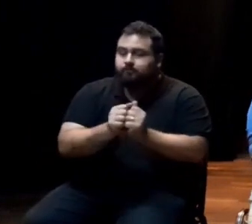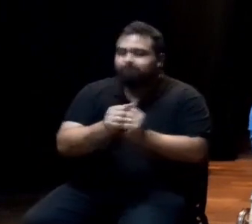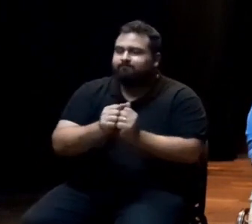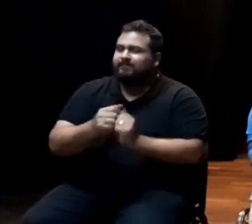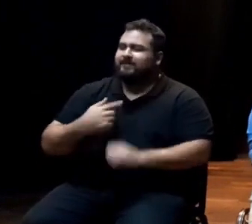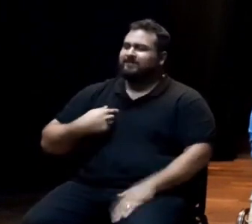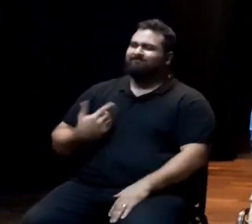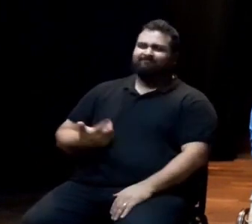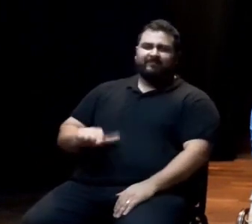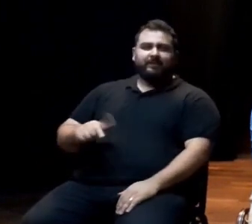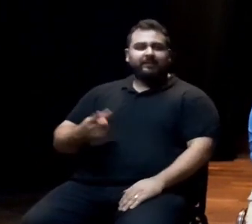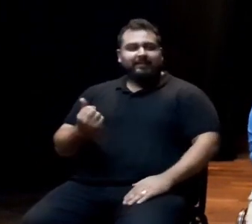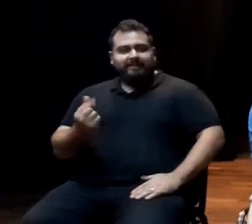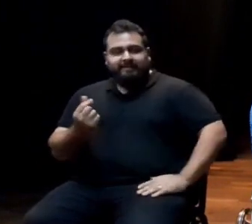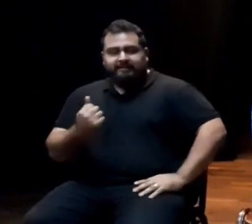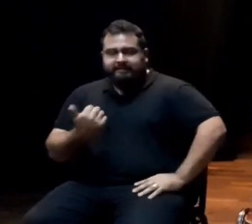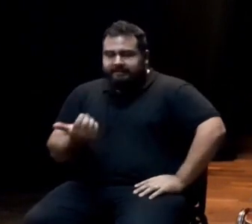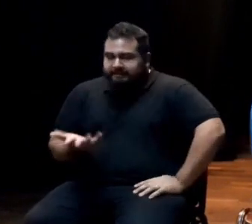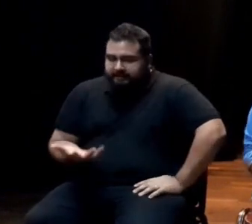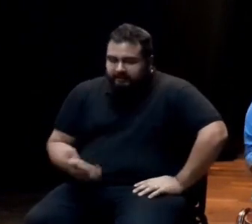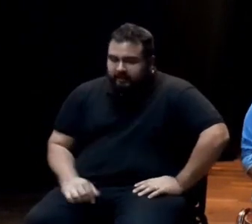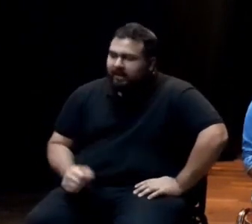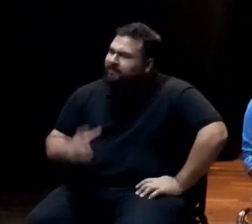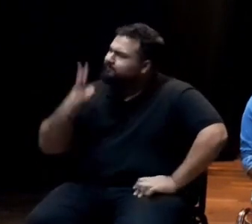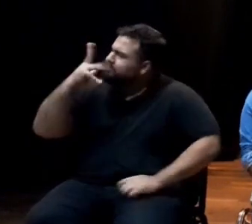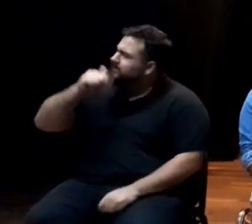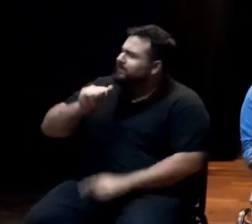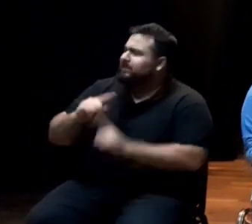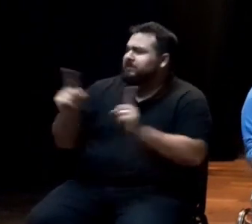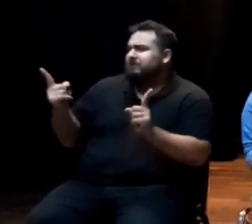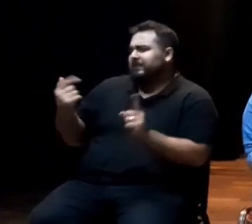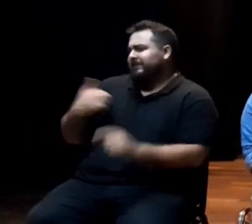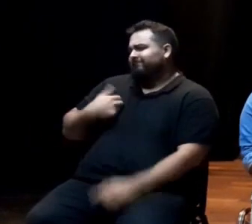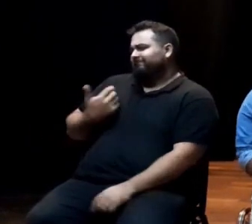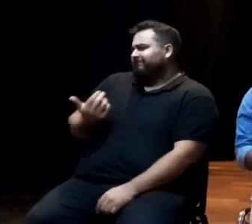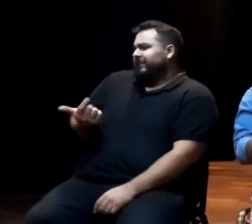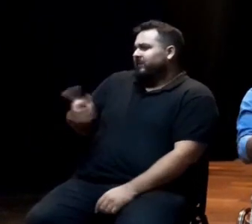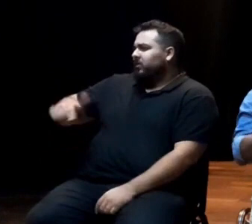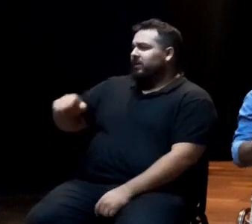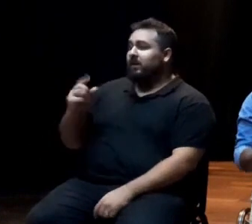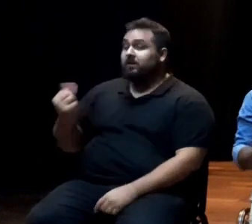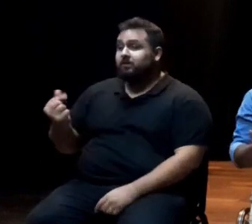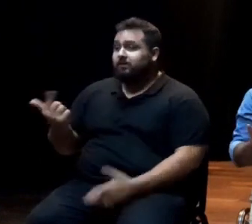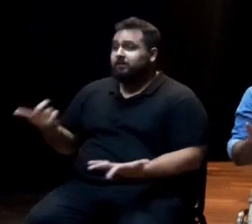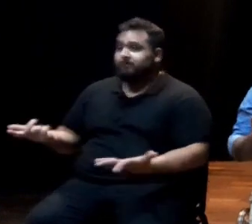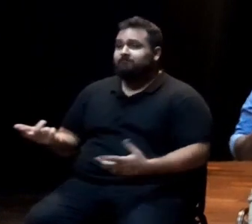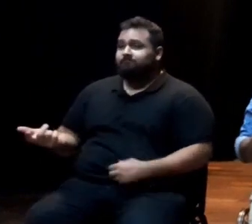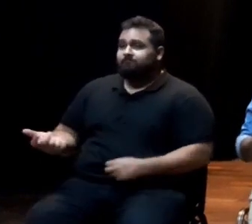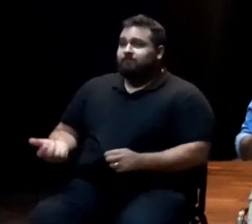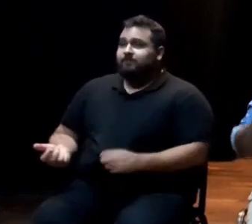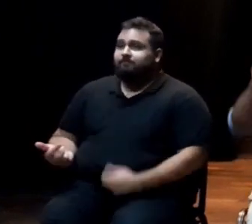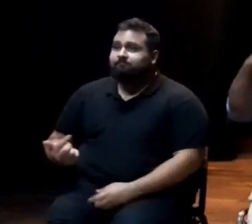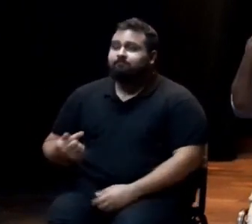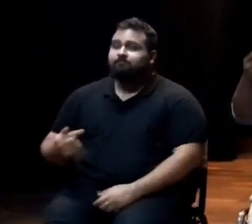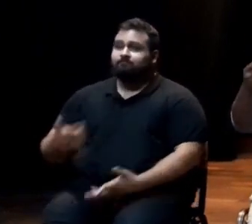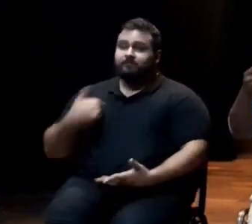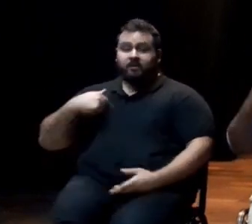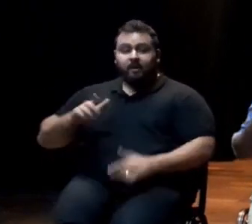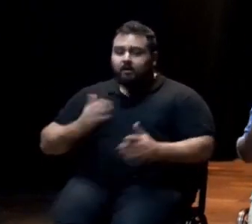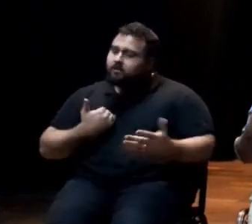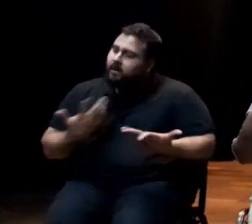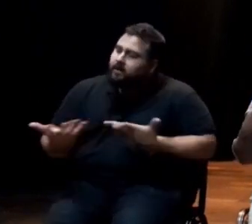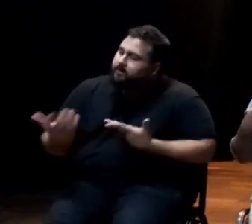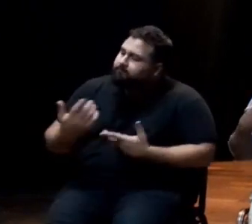tem dinheiro, poxa, é tão bonito, mas não tem, né? Então, assim, isso já mexeu muito, já